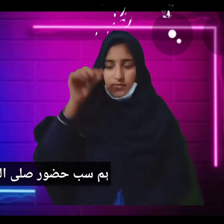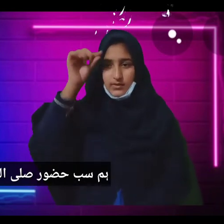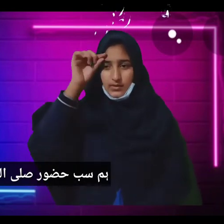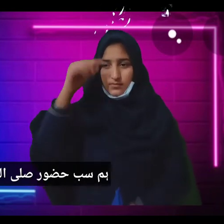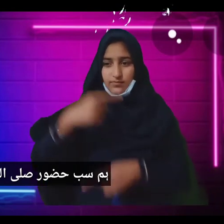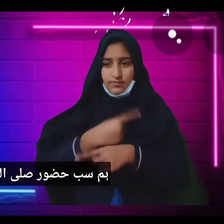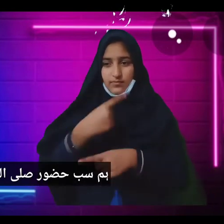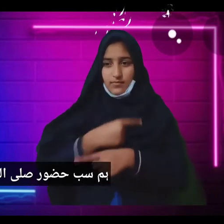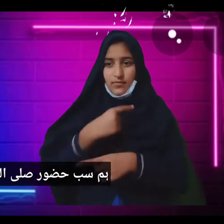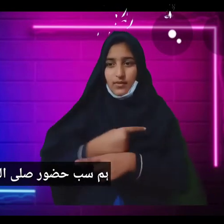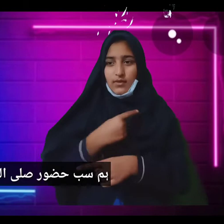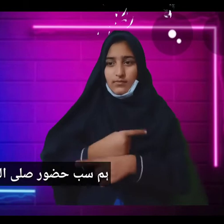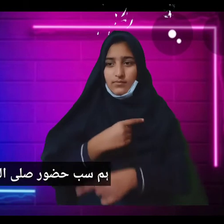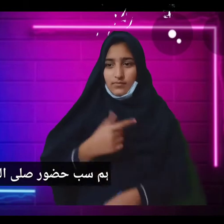उम्मती हैं।